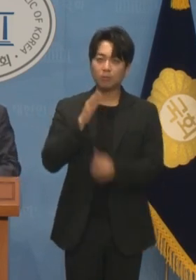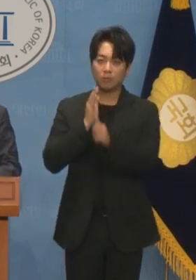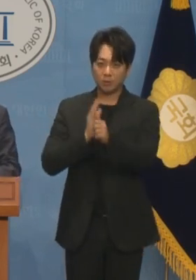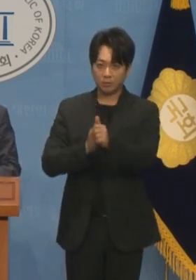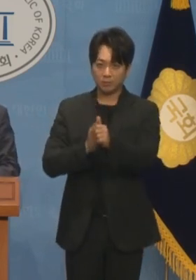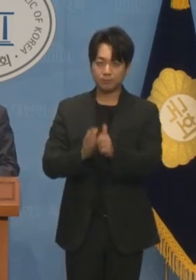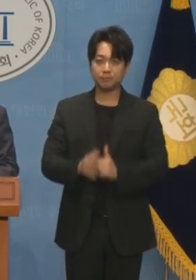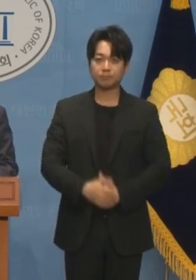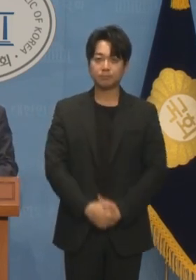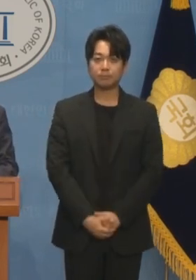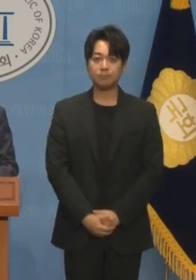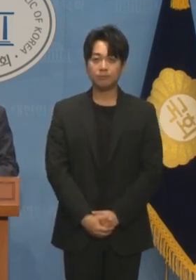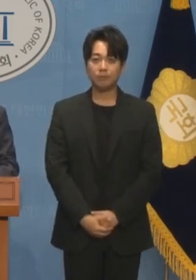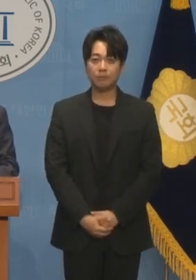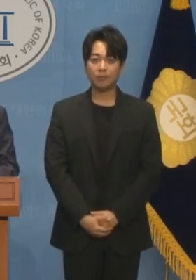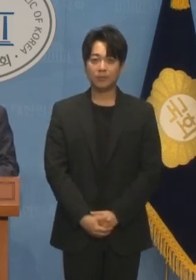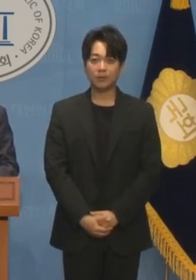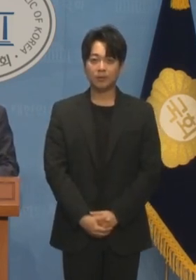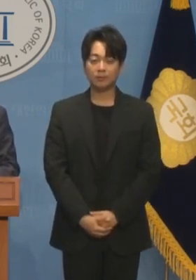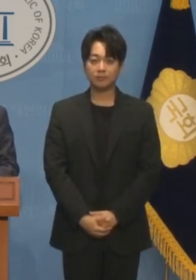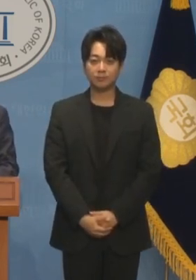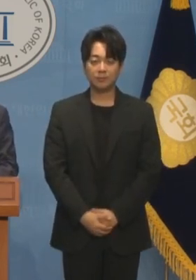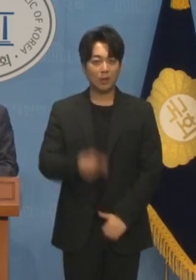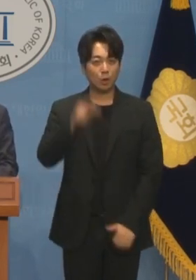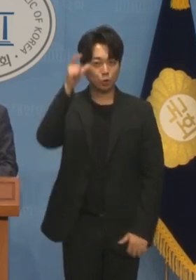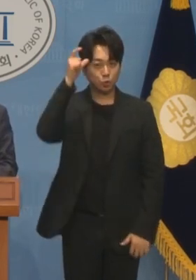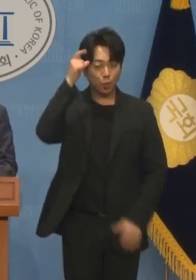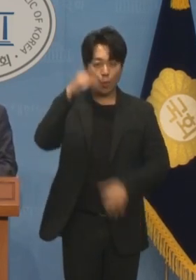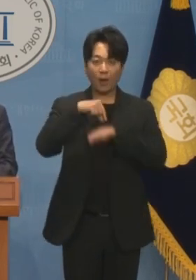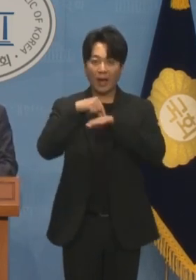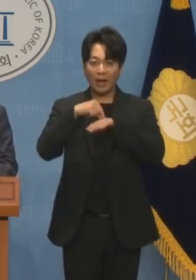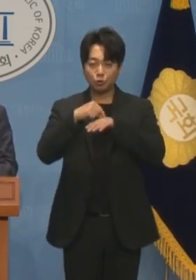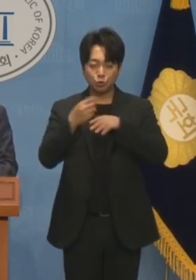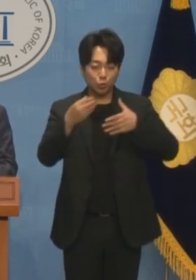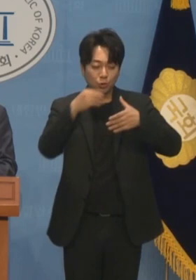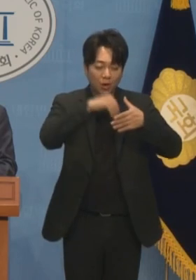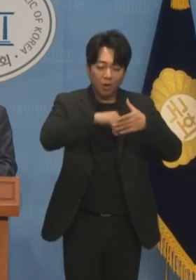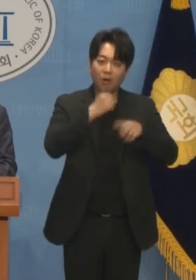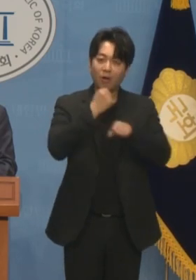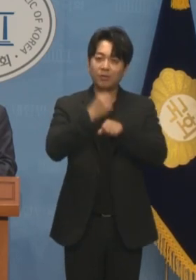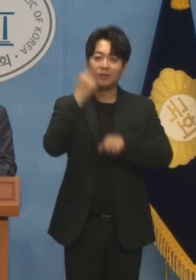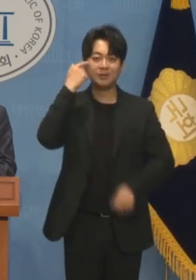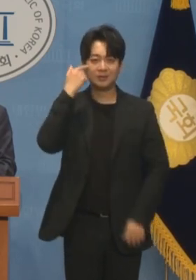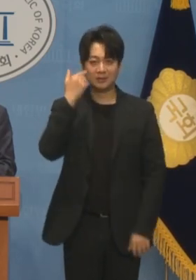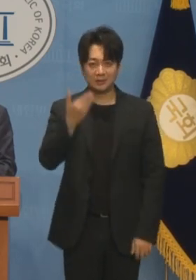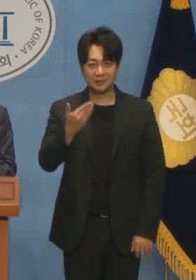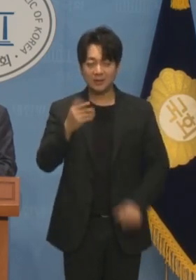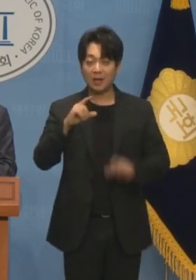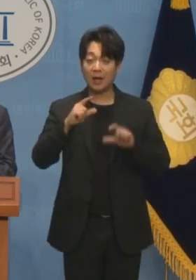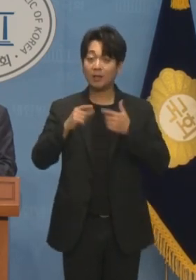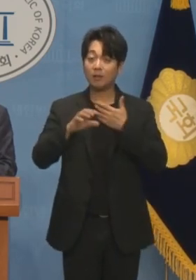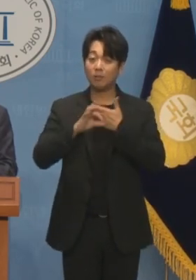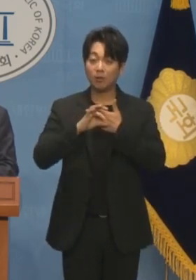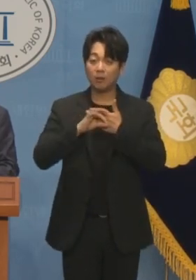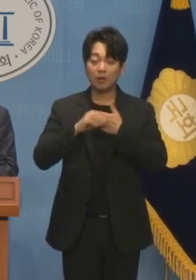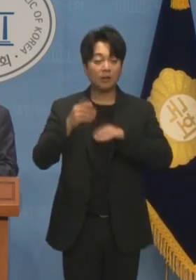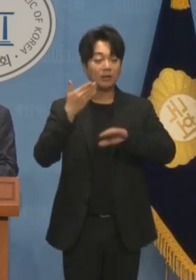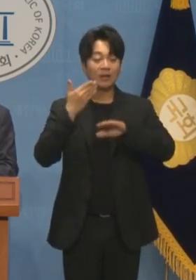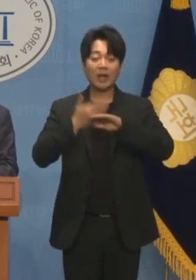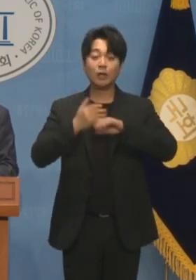소가죽을 벗겨서 넣었는지, 또 다른 그 어떤 짐승의 재물을